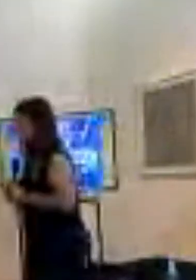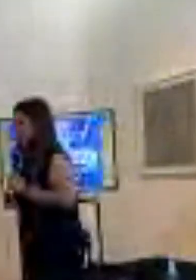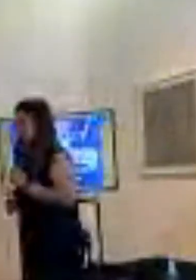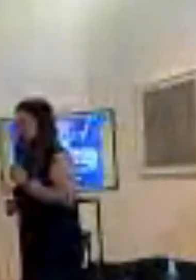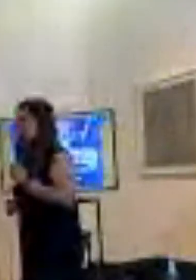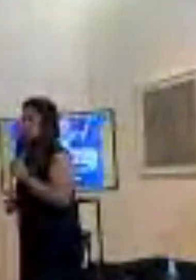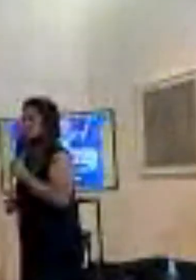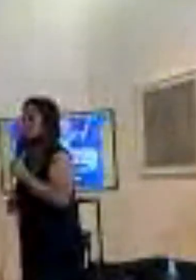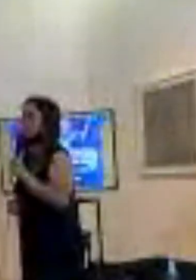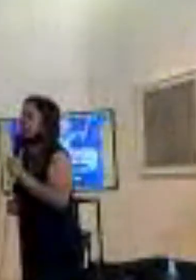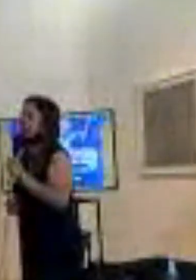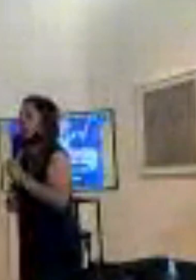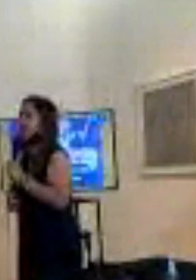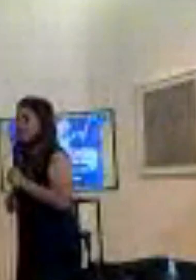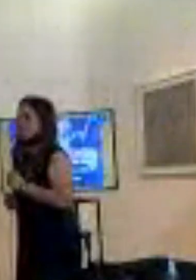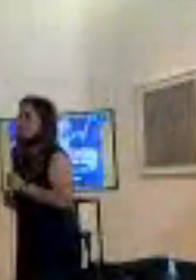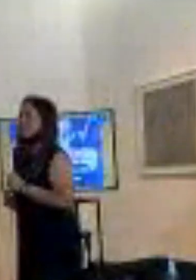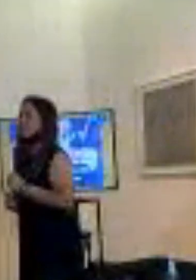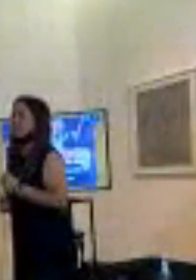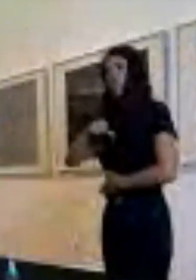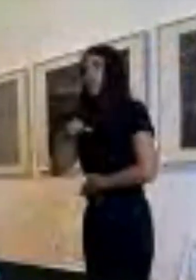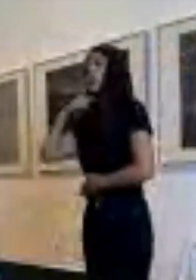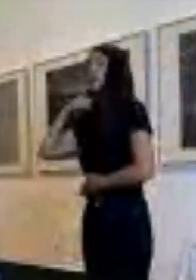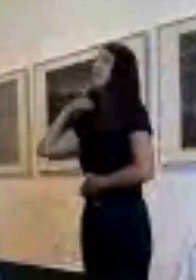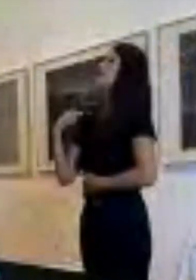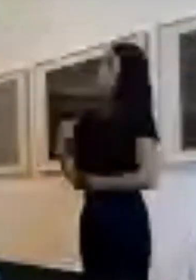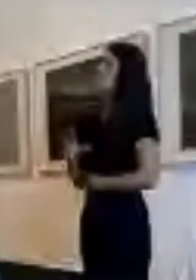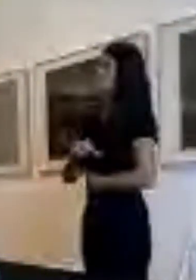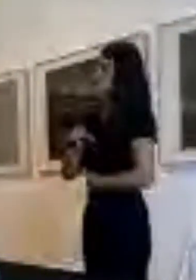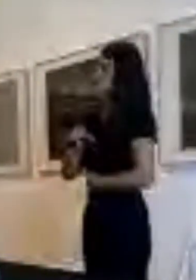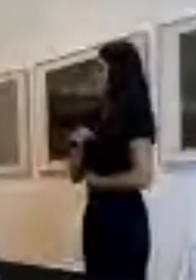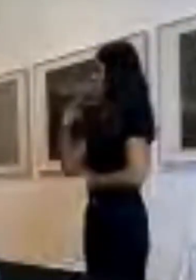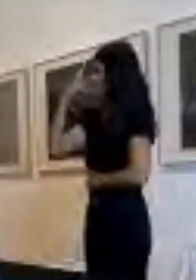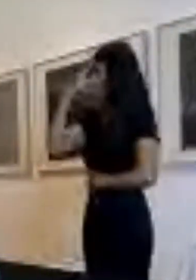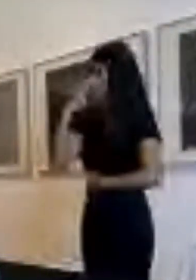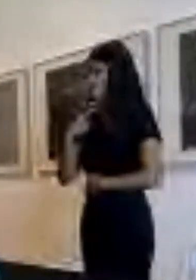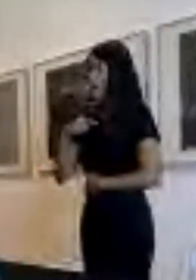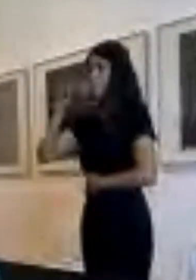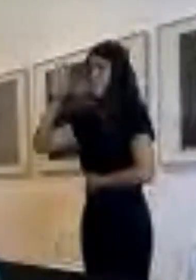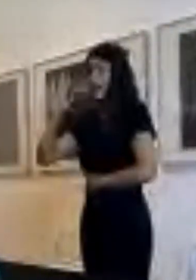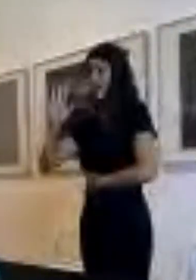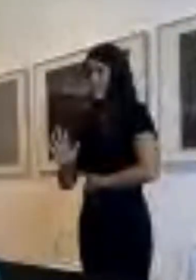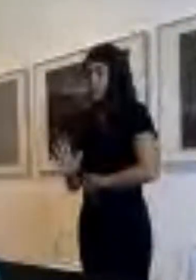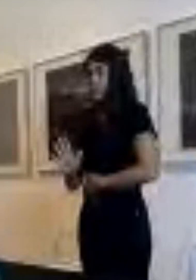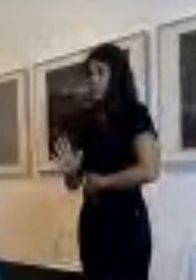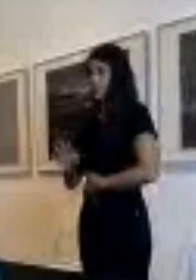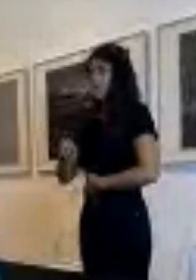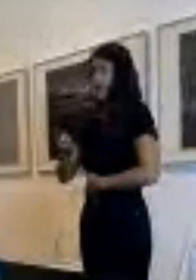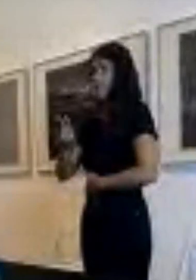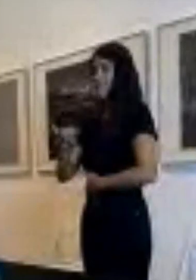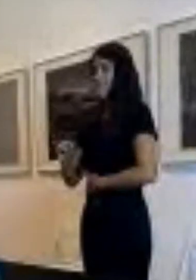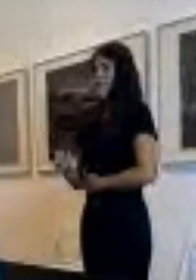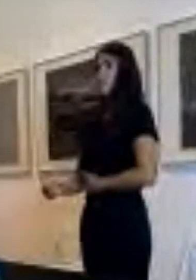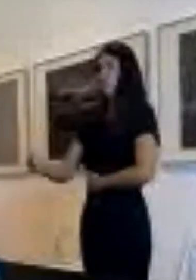este programa maravilloso que nos enorgullece también en el museo, en el MAP. Muy